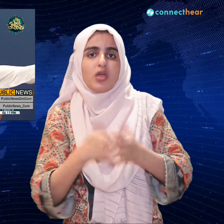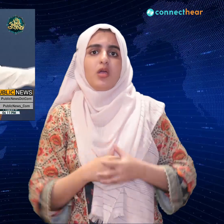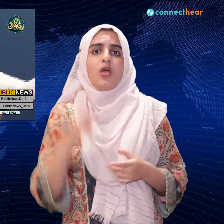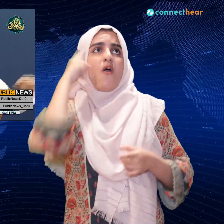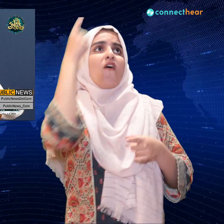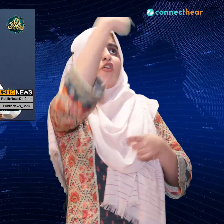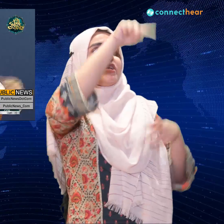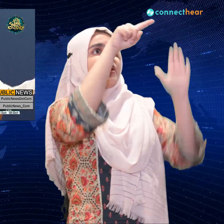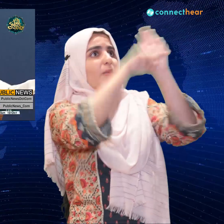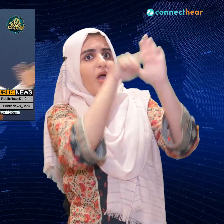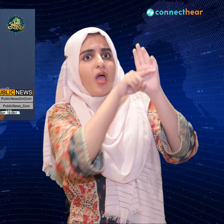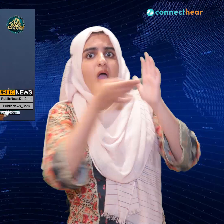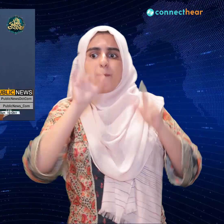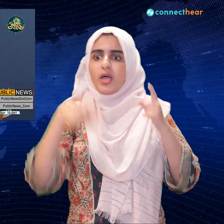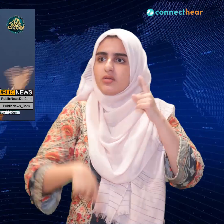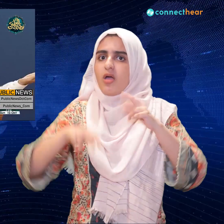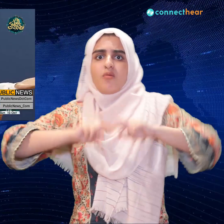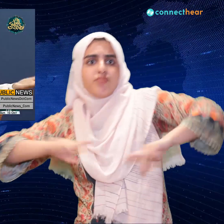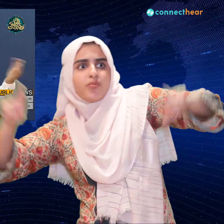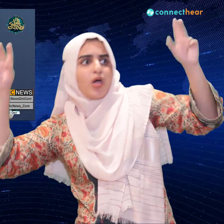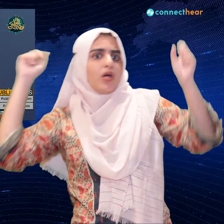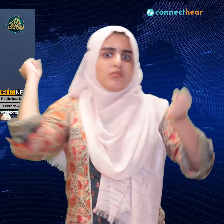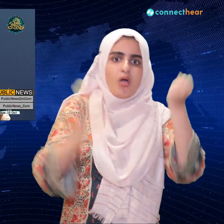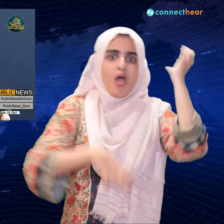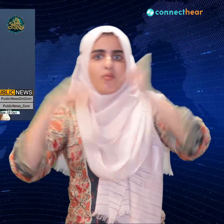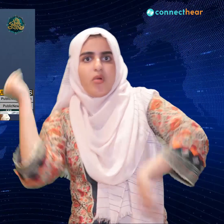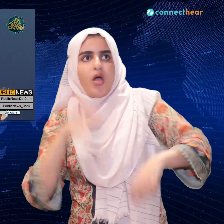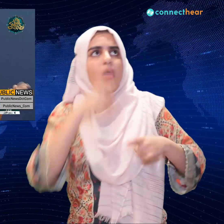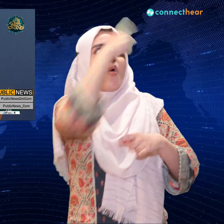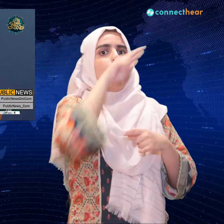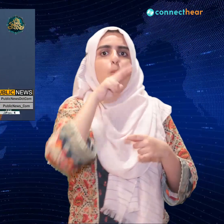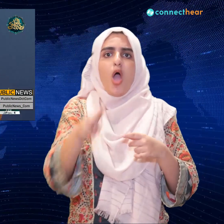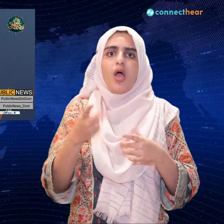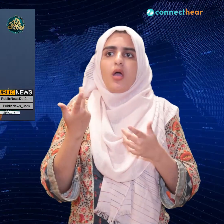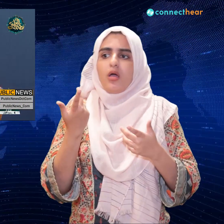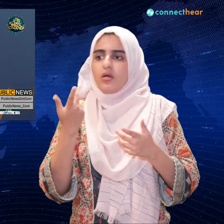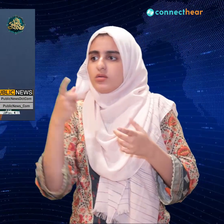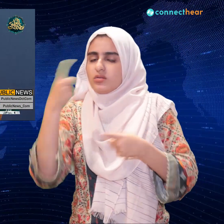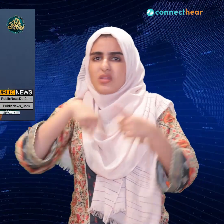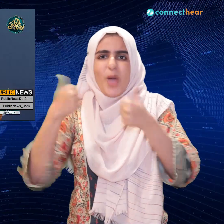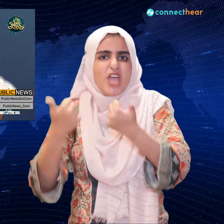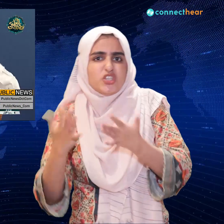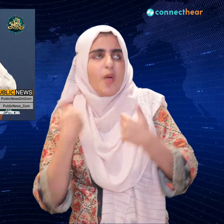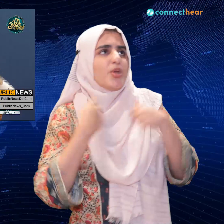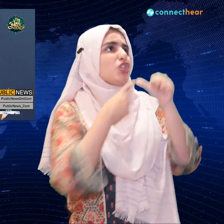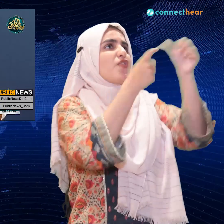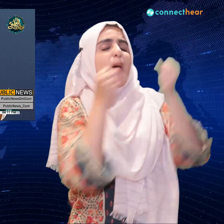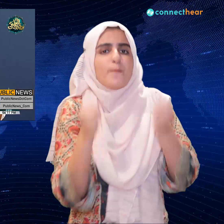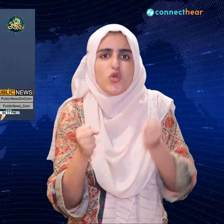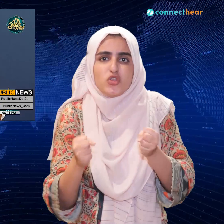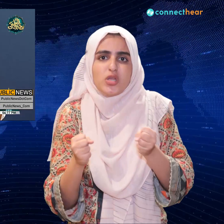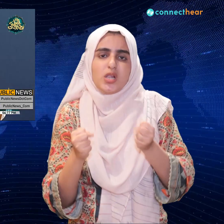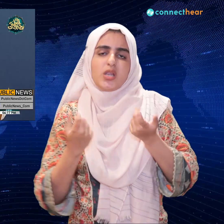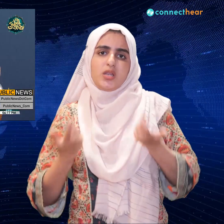یہاں کے پتھراؤ شروع ہو جاتا ہے، یہاں شور مچ جاتا ہے، لوگ کہتے ہیں جی دیکھیں یہ کس طرح کے لوگ ہیں، ہم جواب بھی نہیں دے سکتے اور ان کی زبان میں بھی نہیں جواب